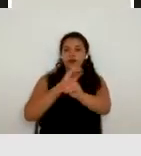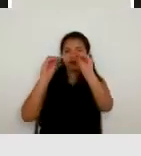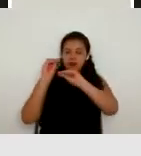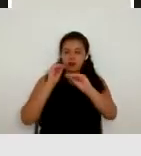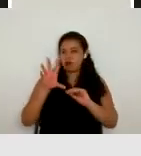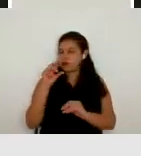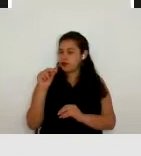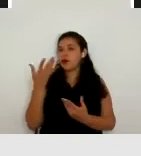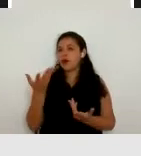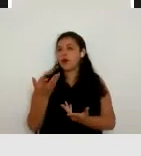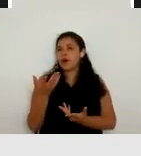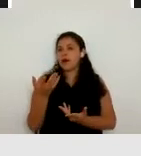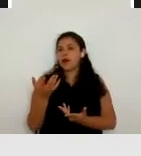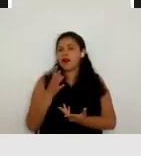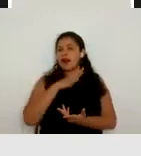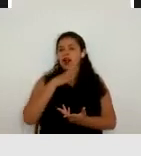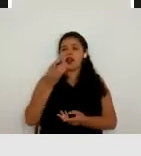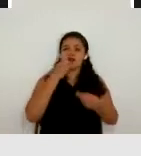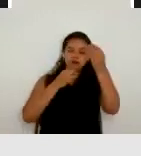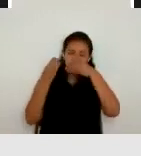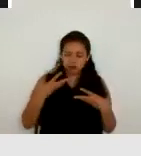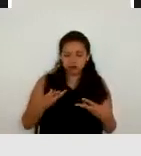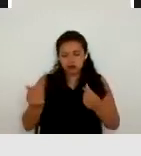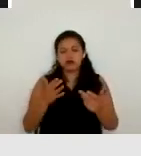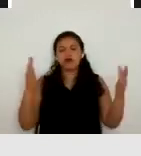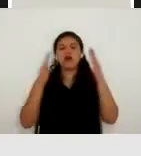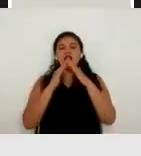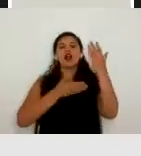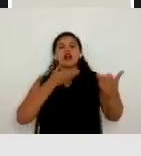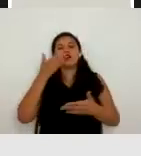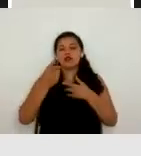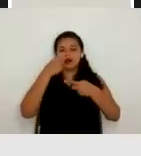aquí tiene la base de alimentación vivienda servicios fotos